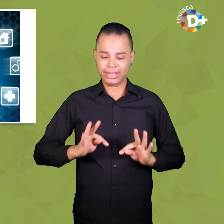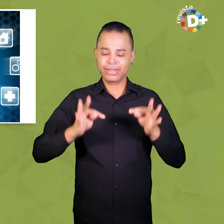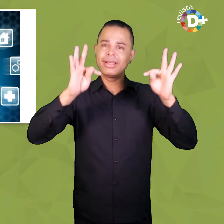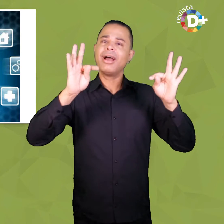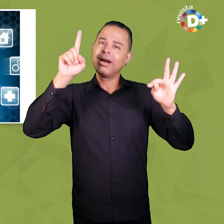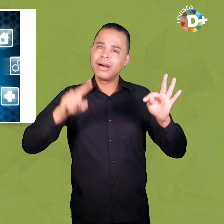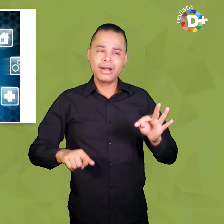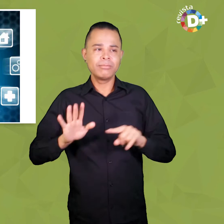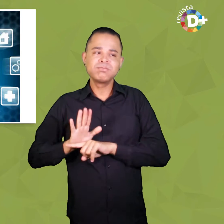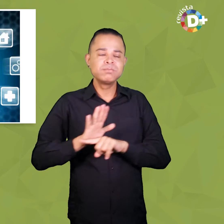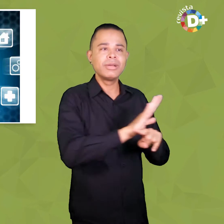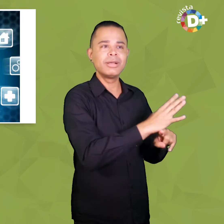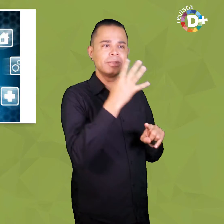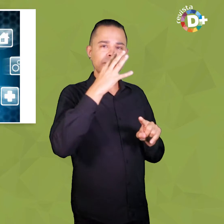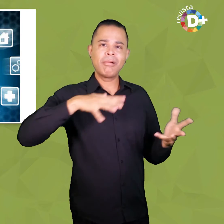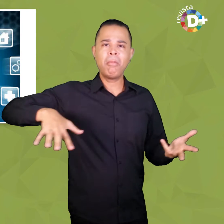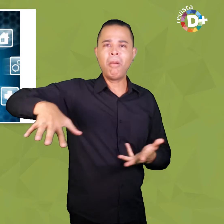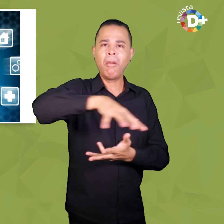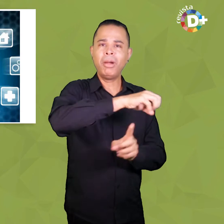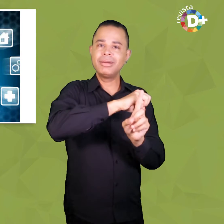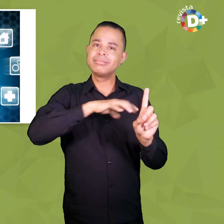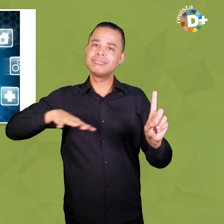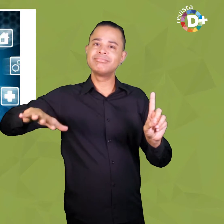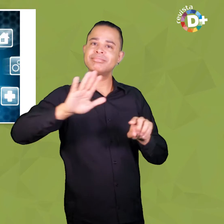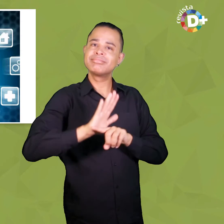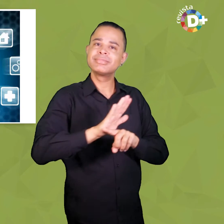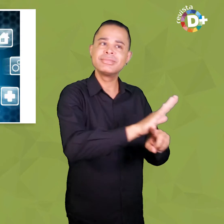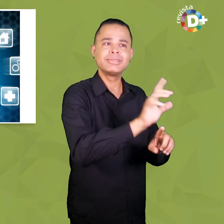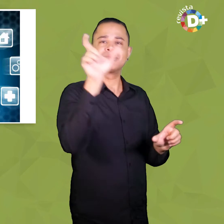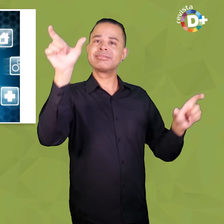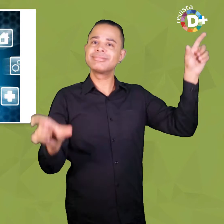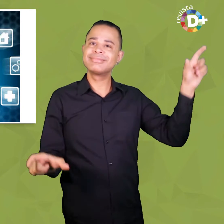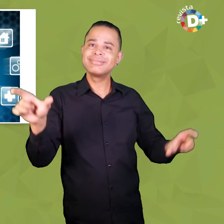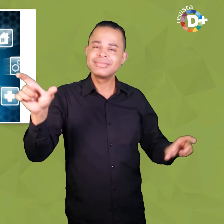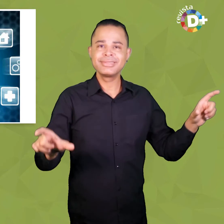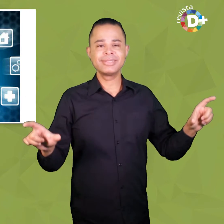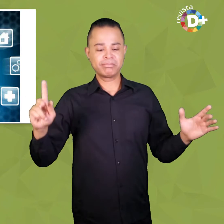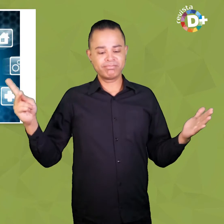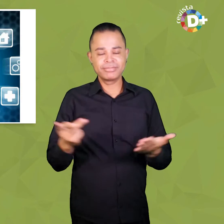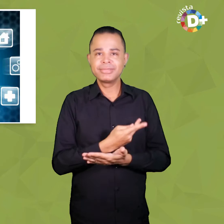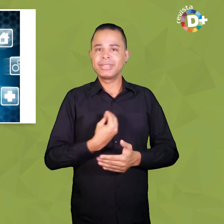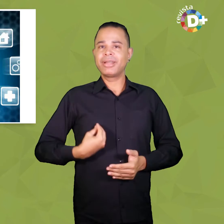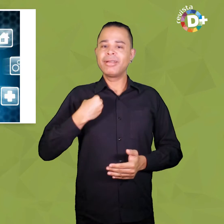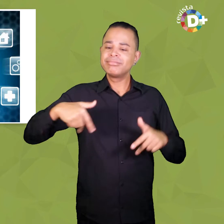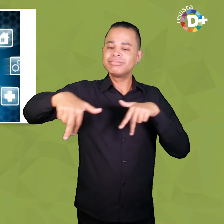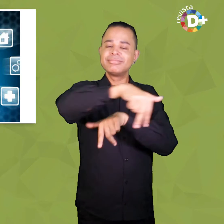da qualidade e ajuda as pessoas em diversas situações do dia a dia para as pessoas com